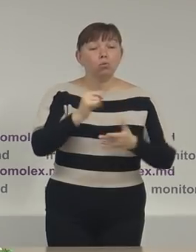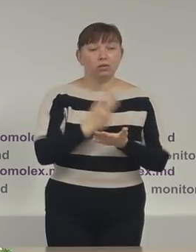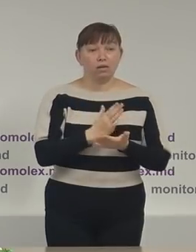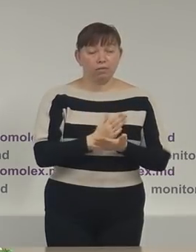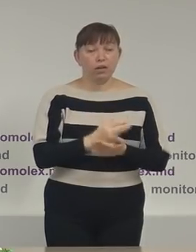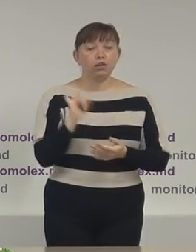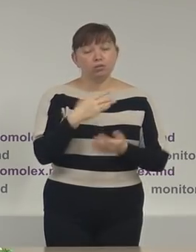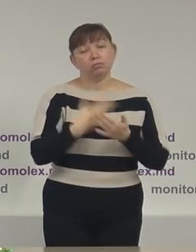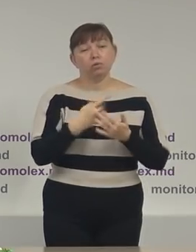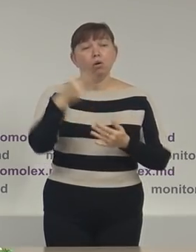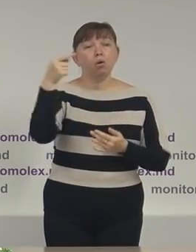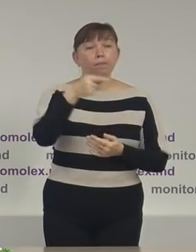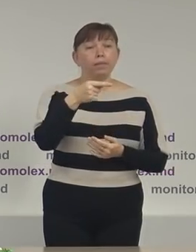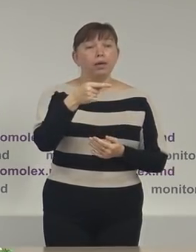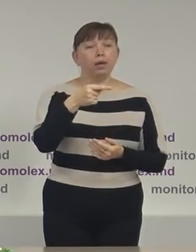de